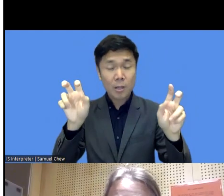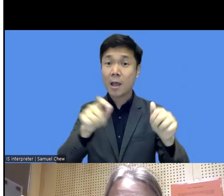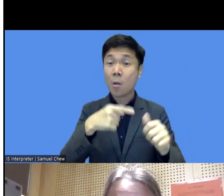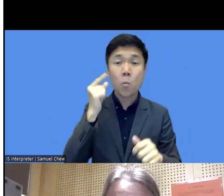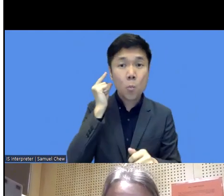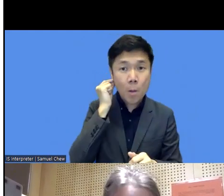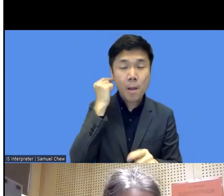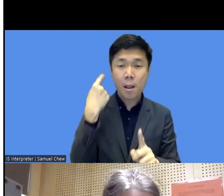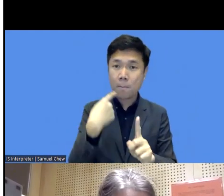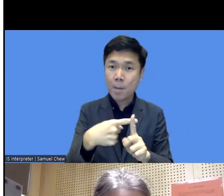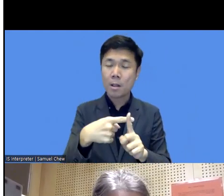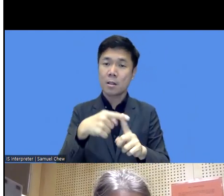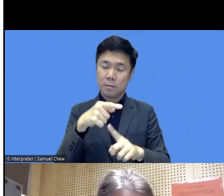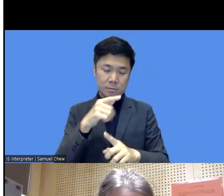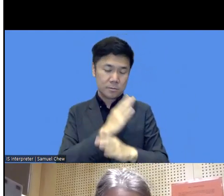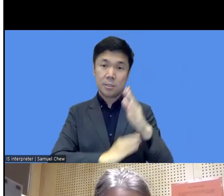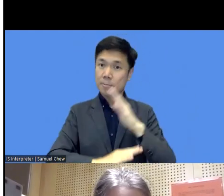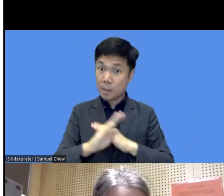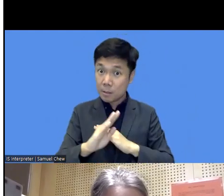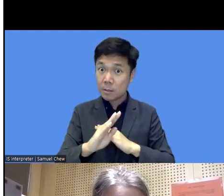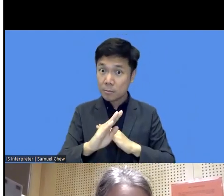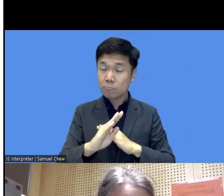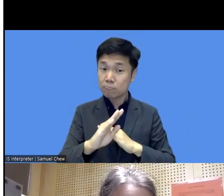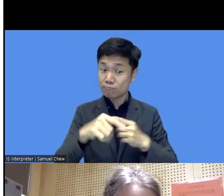la interseccionalidad.